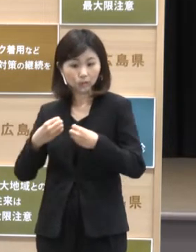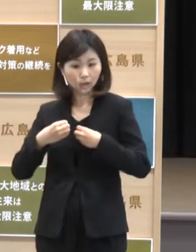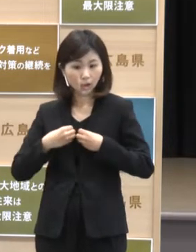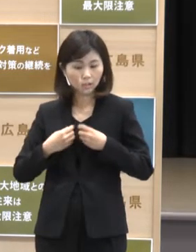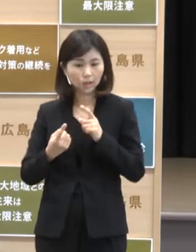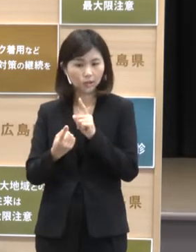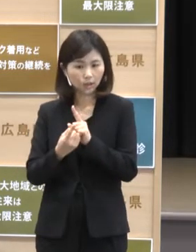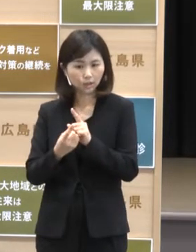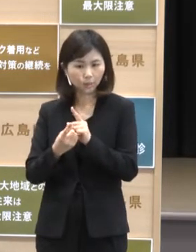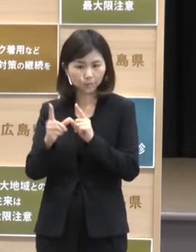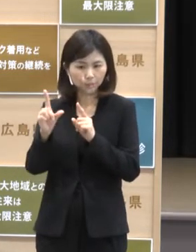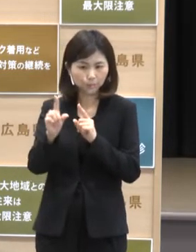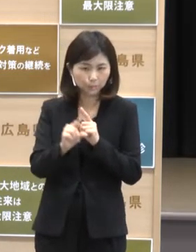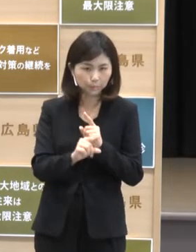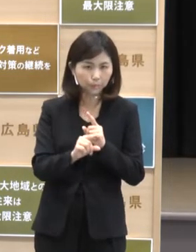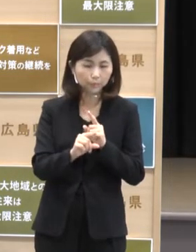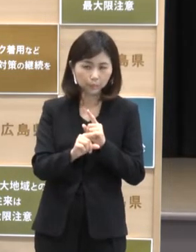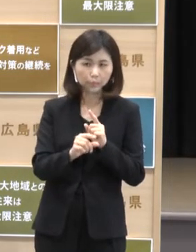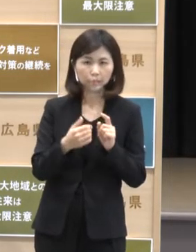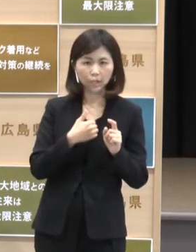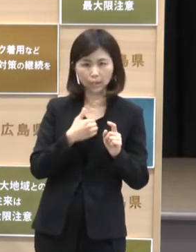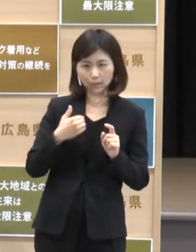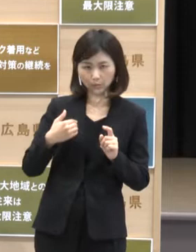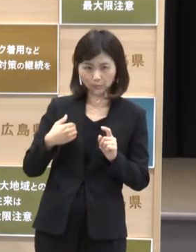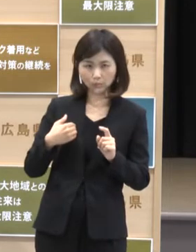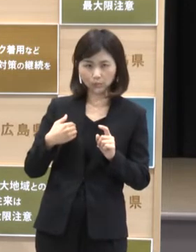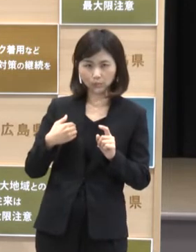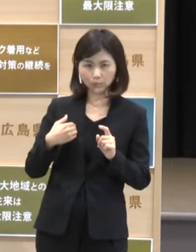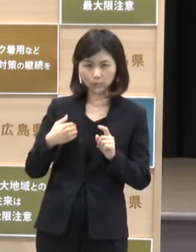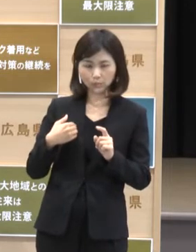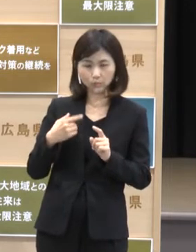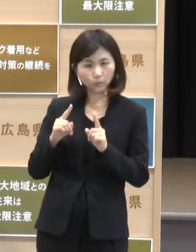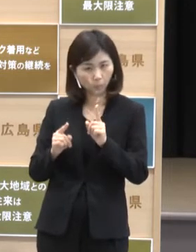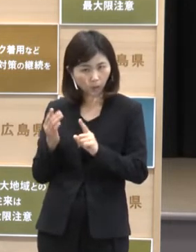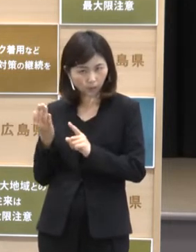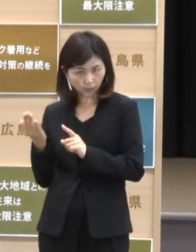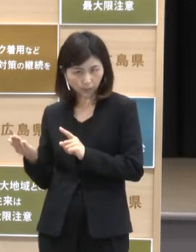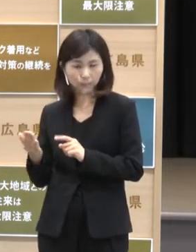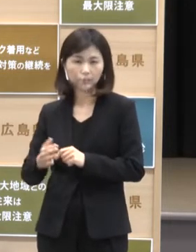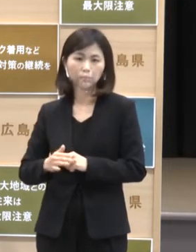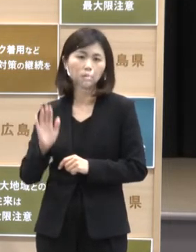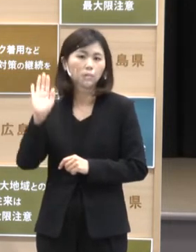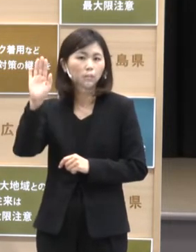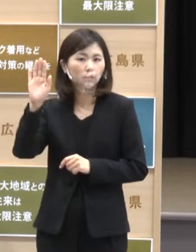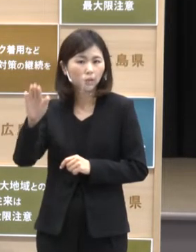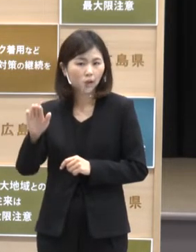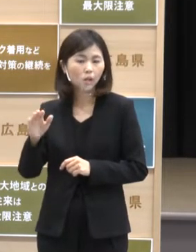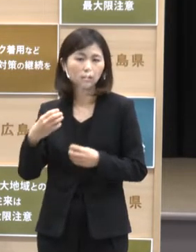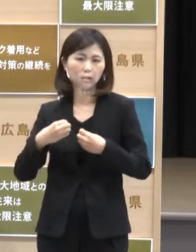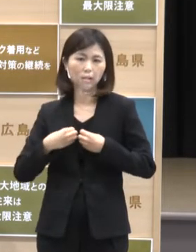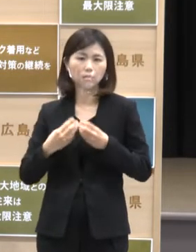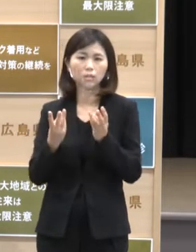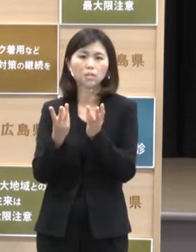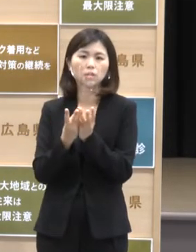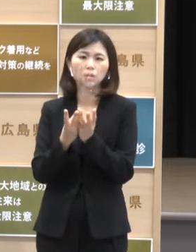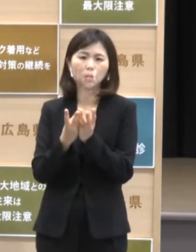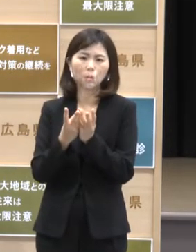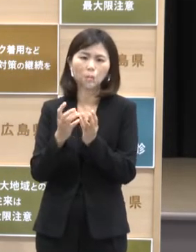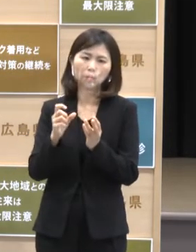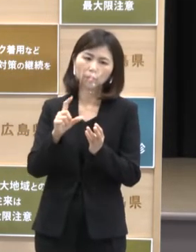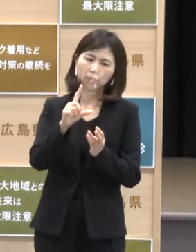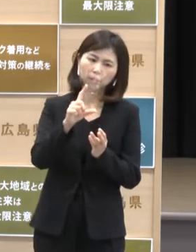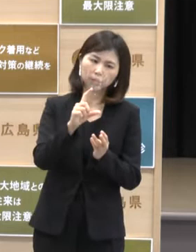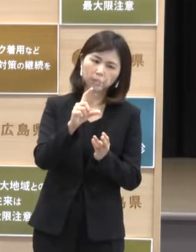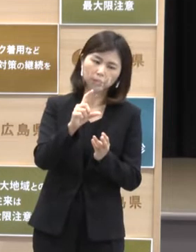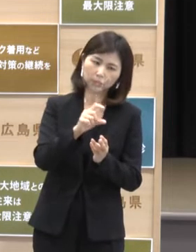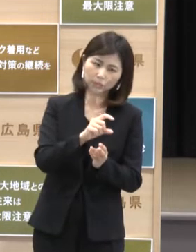ているのかどうかっていう認識と、まあ、今後 の, あの感染者の推移の、まあ、予想といいますか、